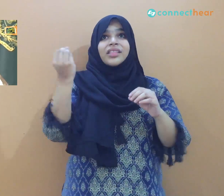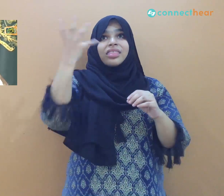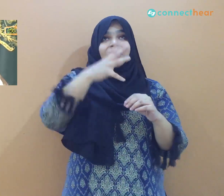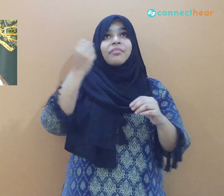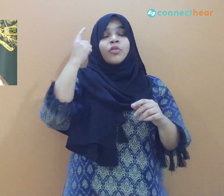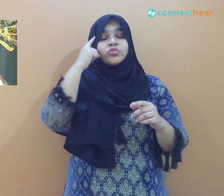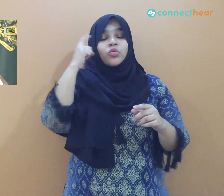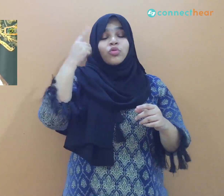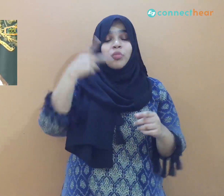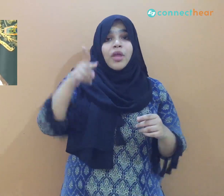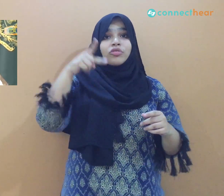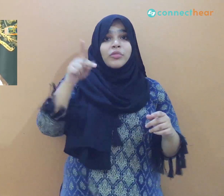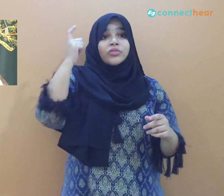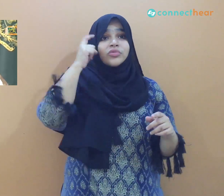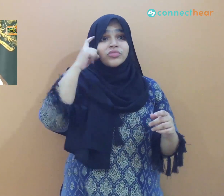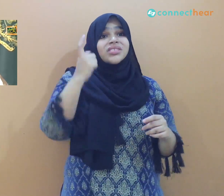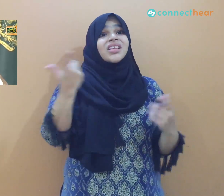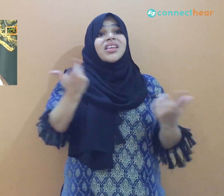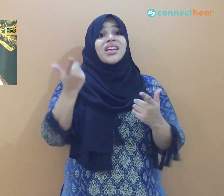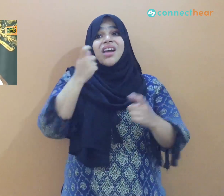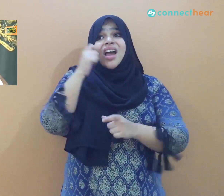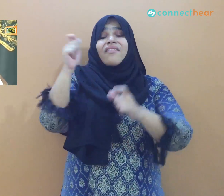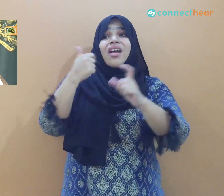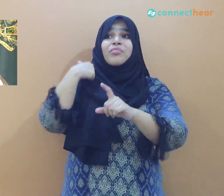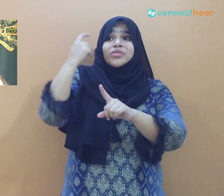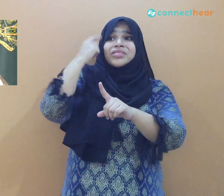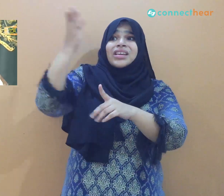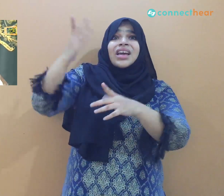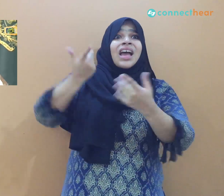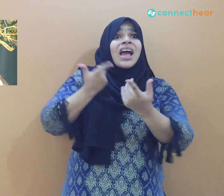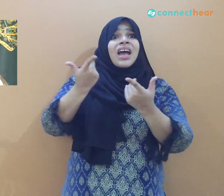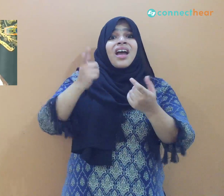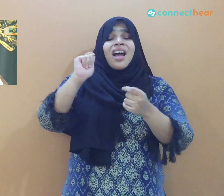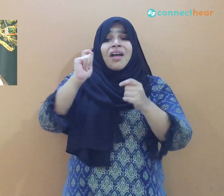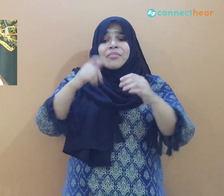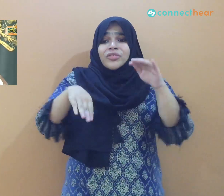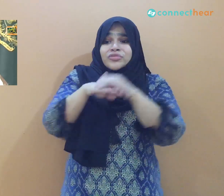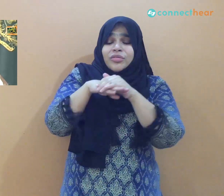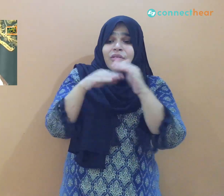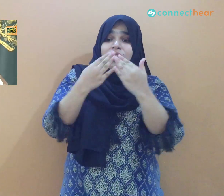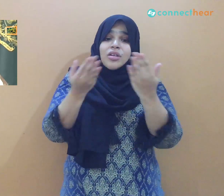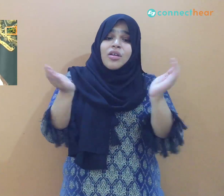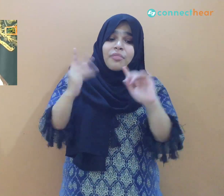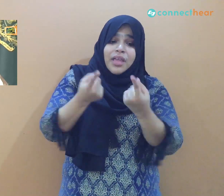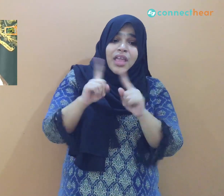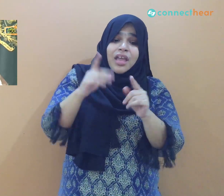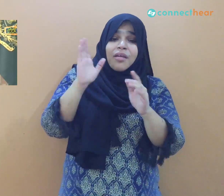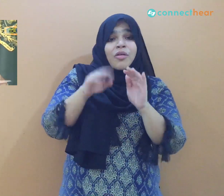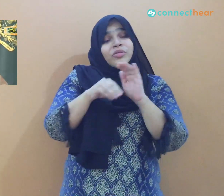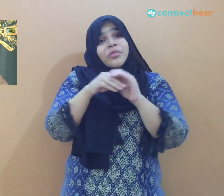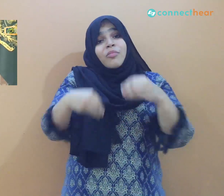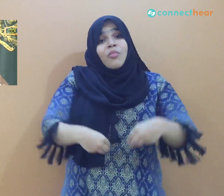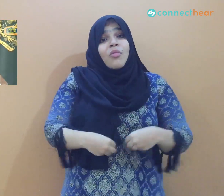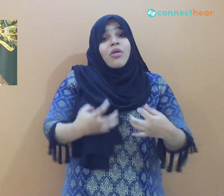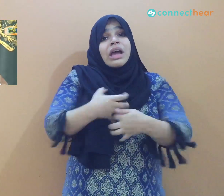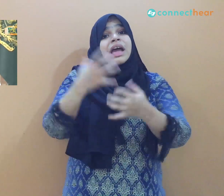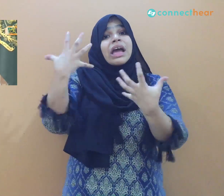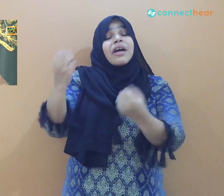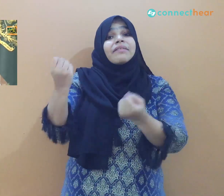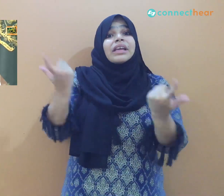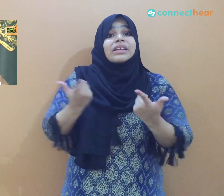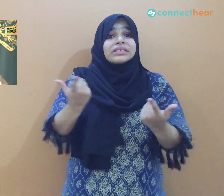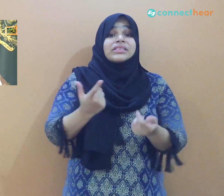روز کہ کس طرح گزارا کر رہے ہوں گے وہ لوگ، وہ سفید پوش لوگ کیسے گزارا کر رہے ہوں گے۔ تو اس لیے میں